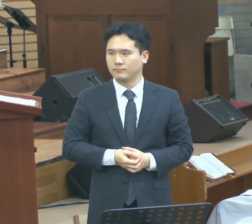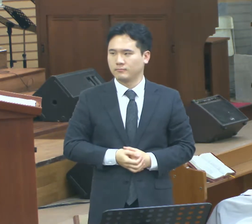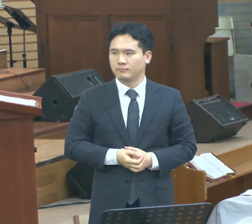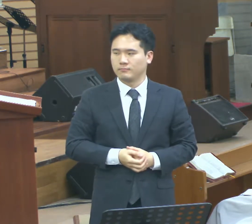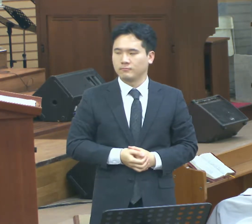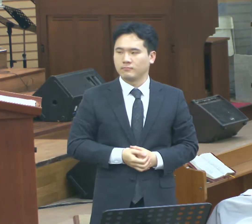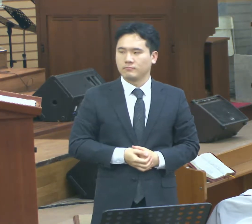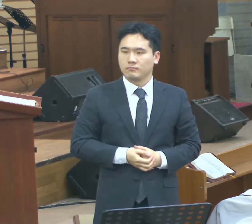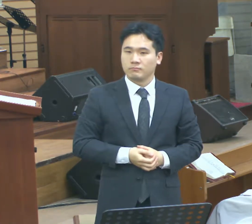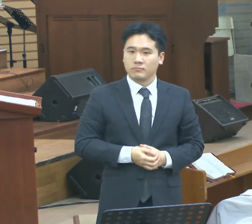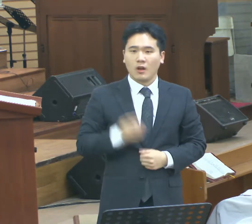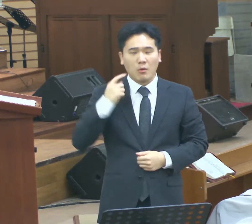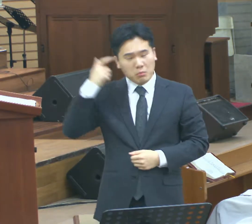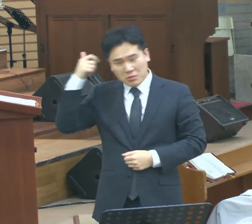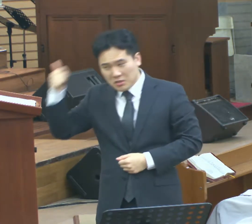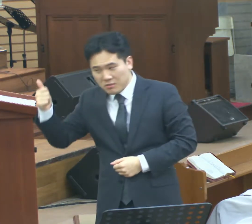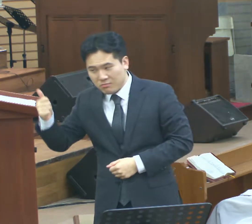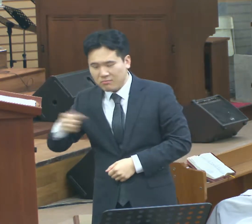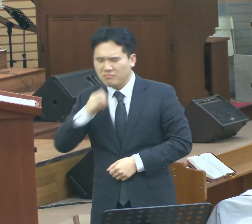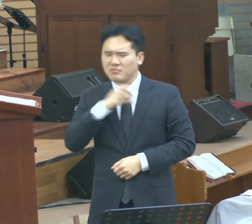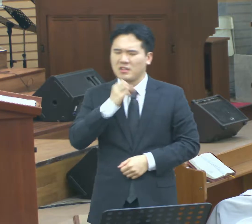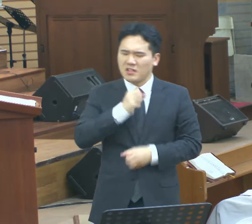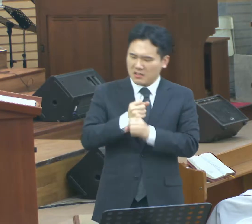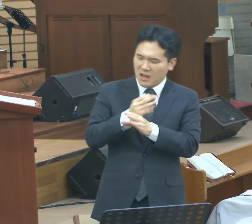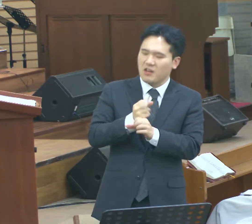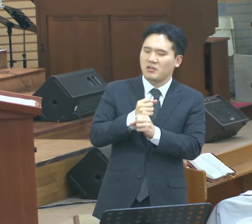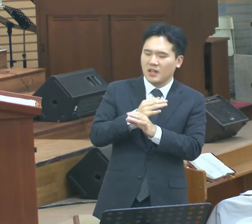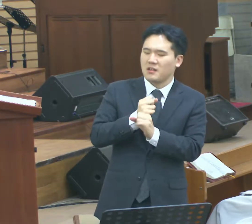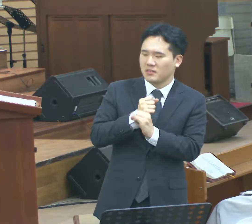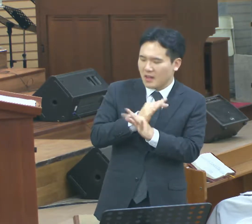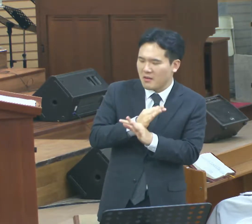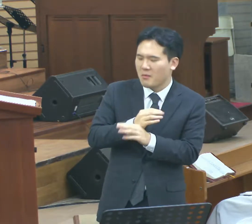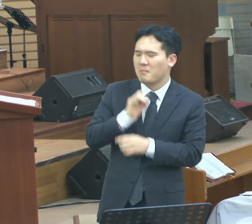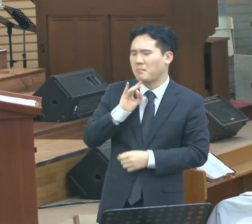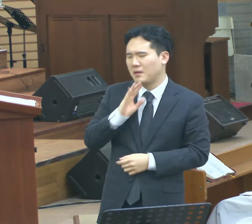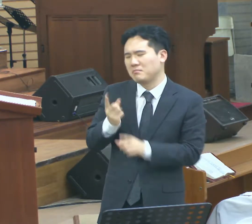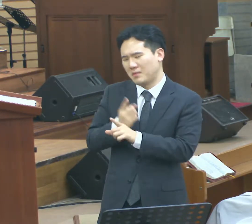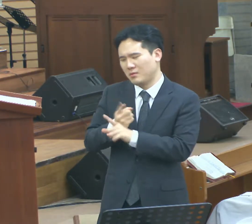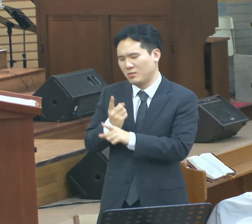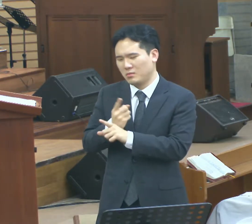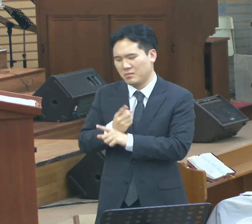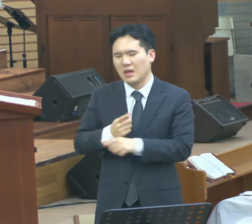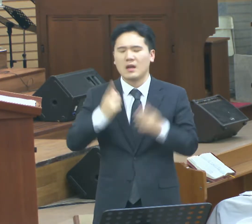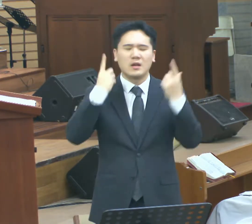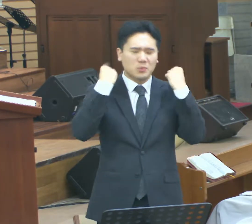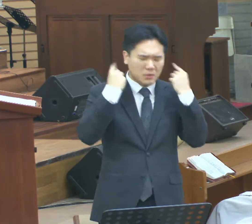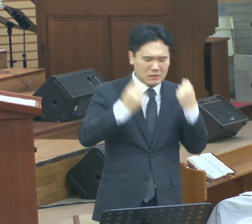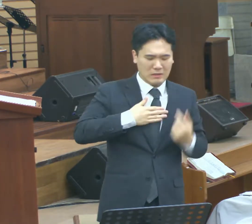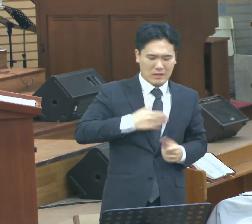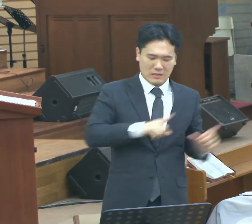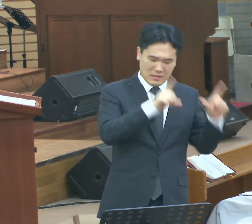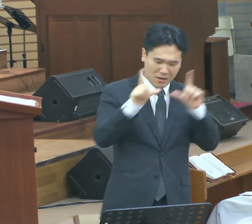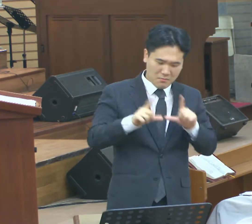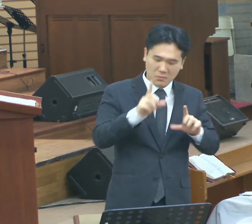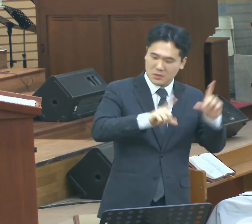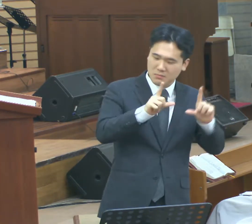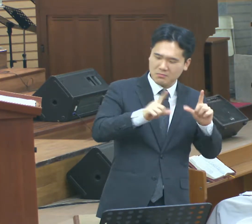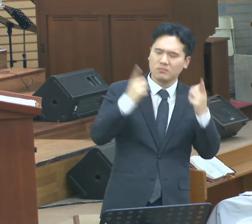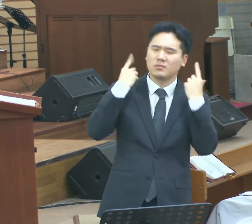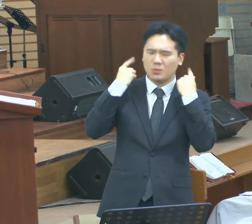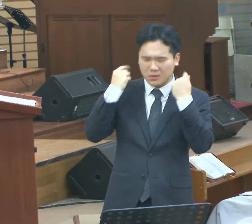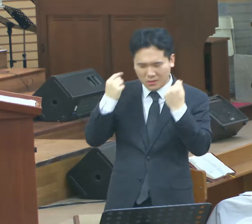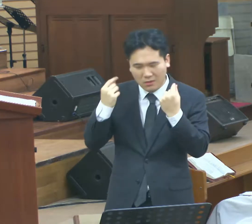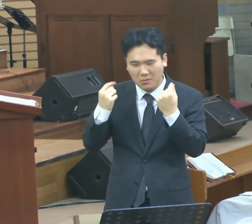목사님, 달력만 바꾸는 거예요. 인생 살아보니까 그날이 그날이에요. 뭐 그런 거 새로운 거 없습니다. 우리는 그렇게 말할